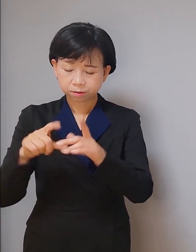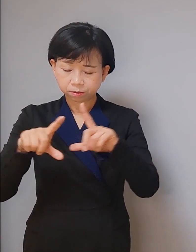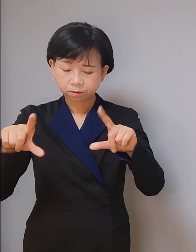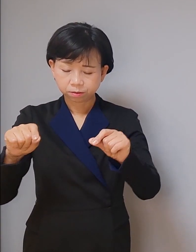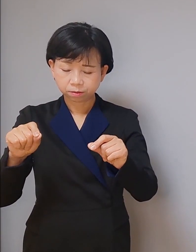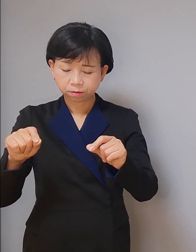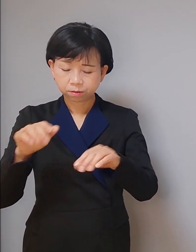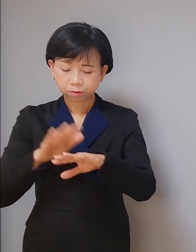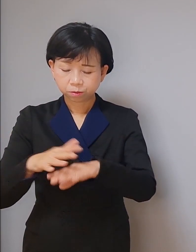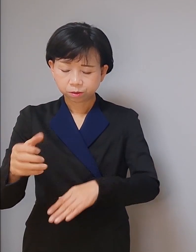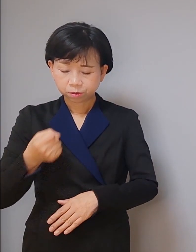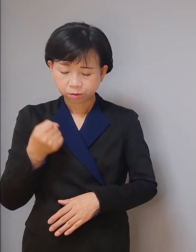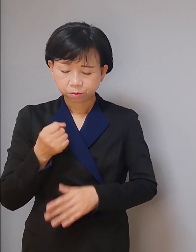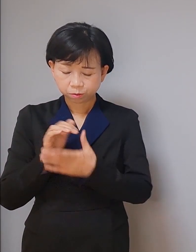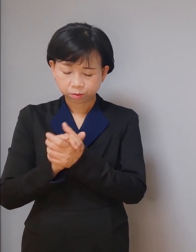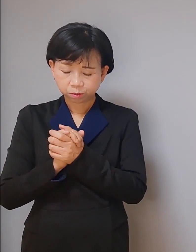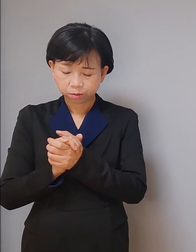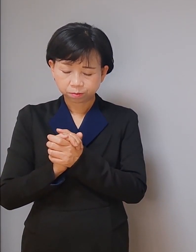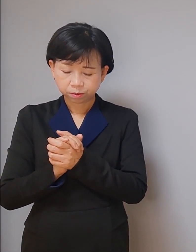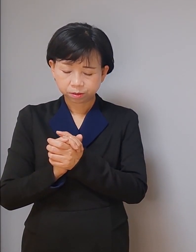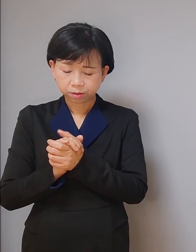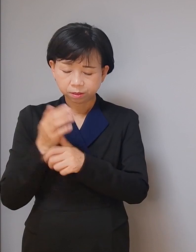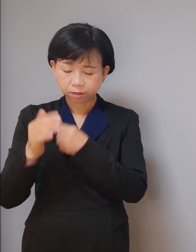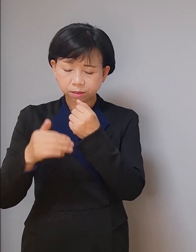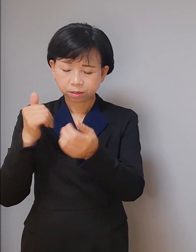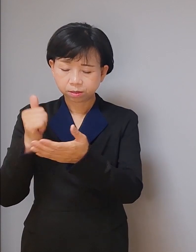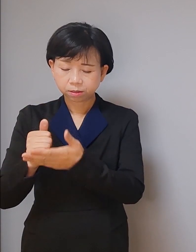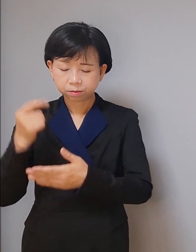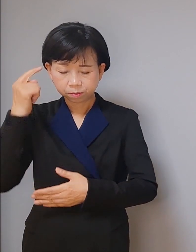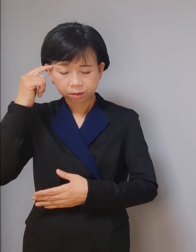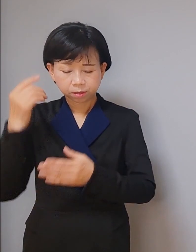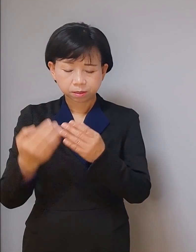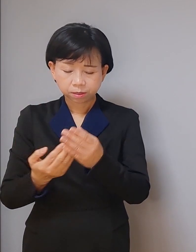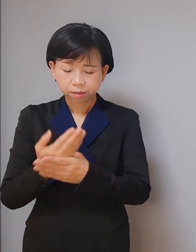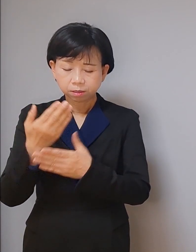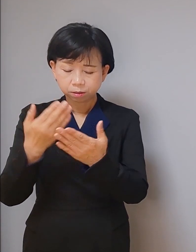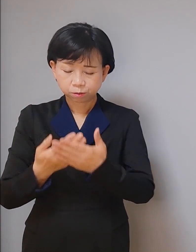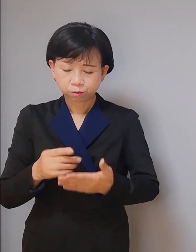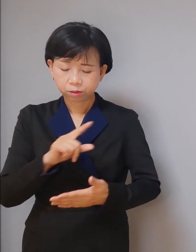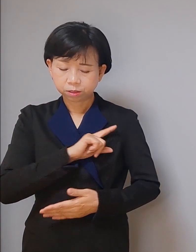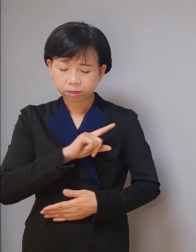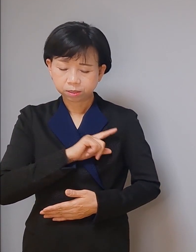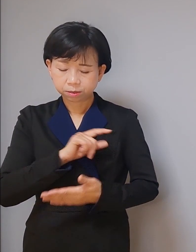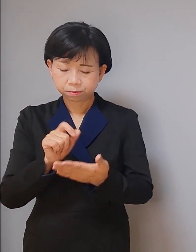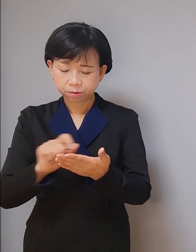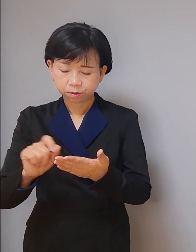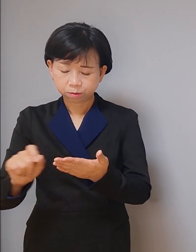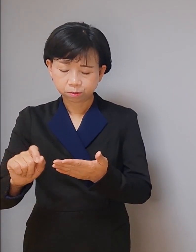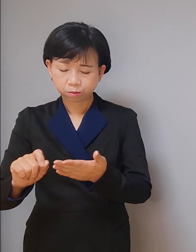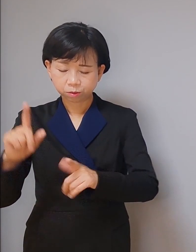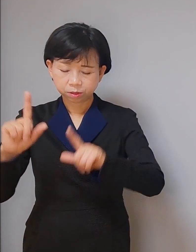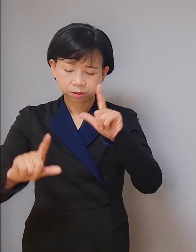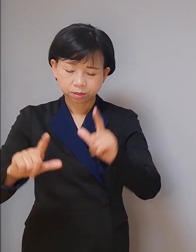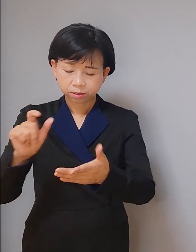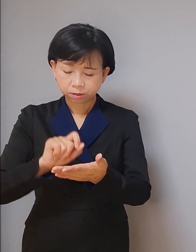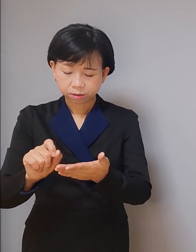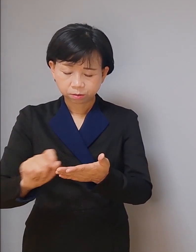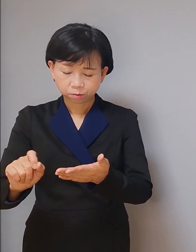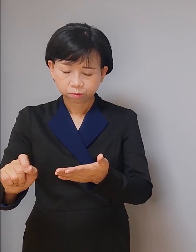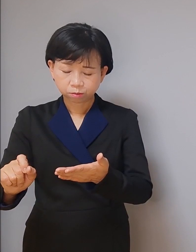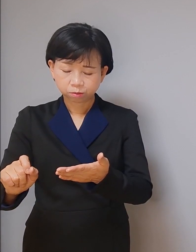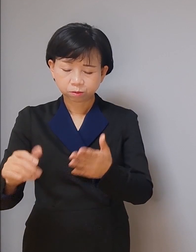기도합니다. 하나님께서 떠오르게 하신 그분, 그 이름을 적어가며 그 인상착의를